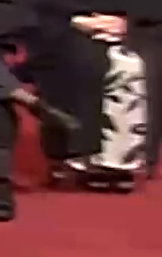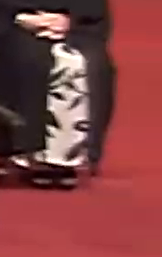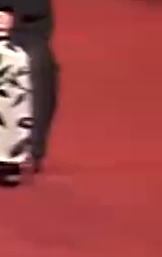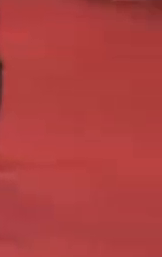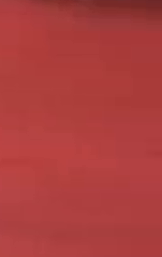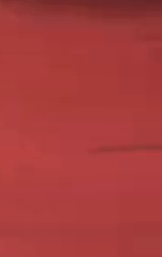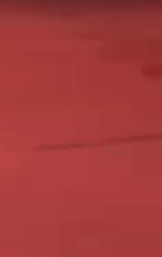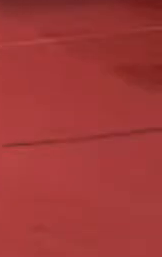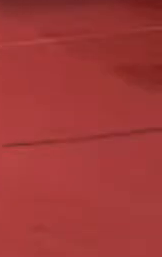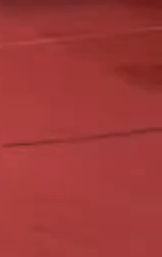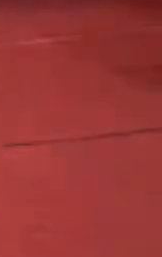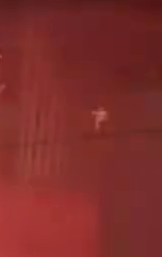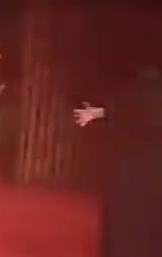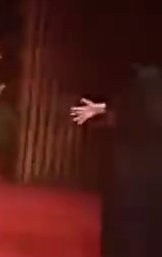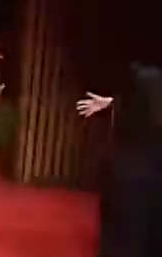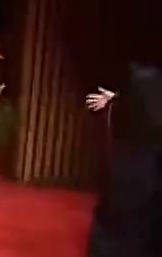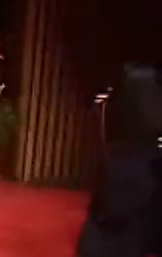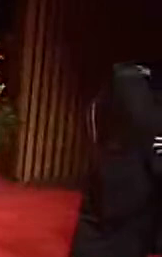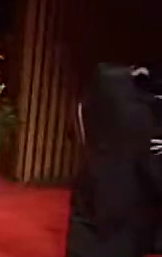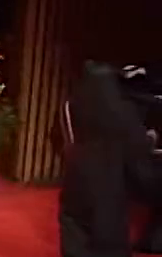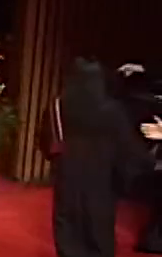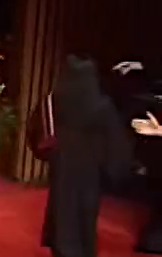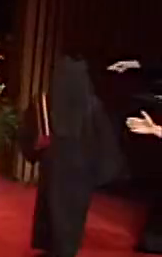Arshpreet Kaur.